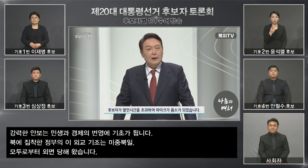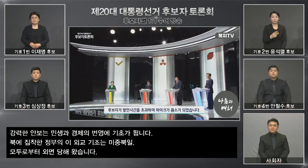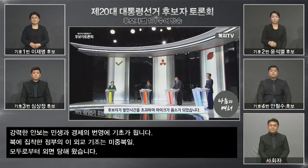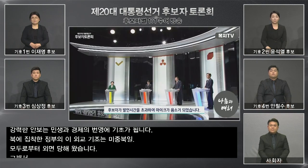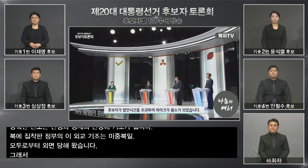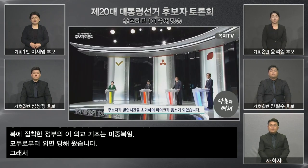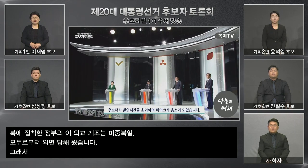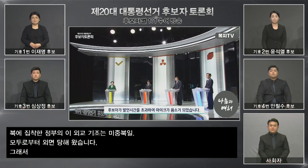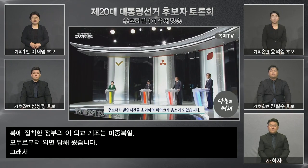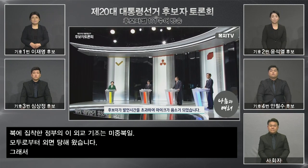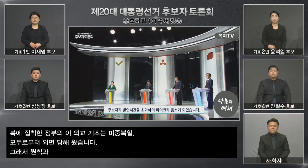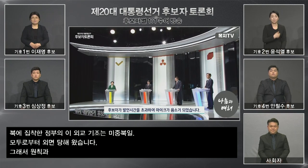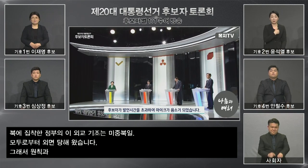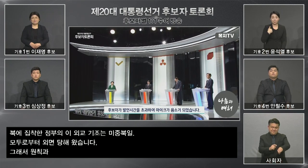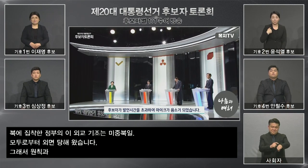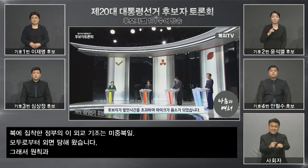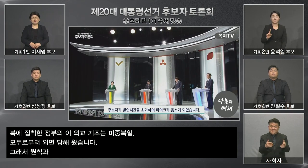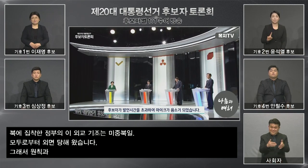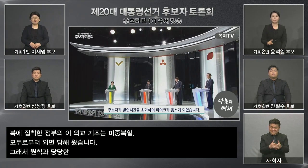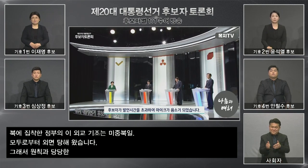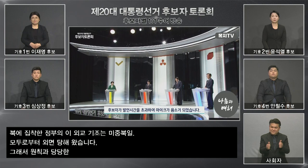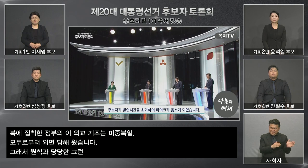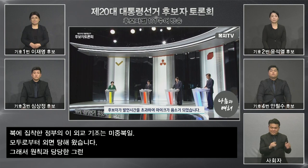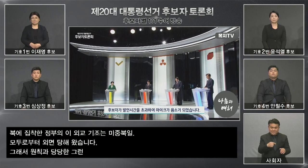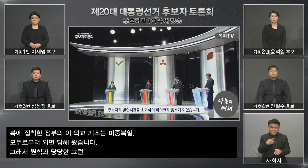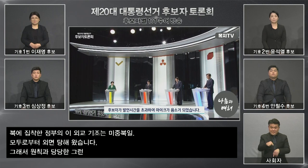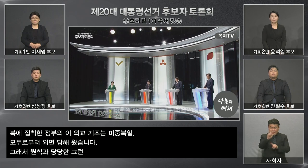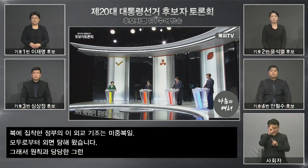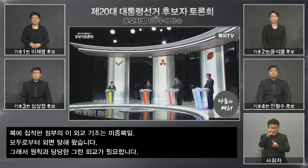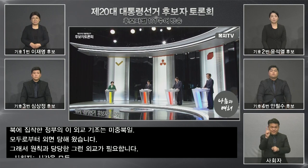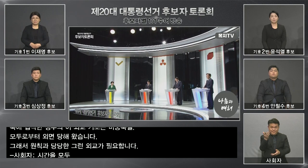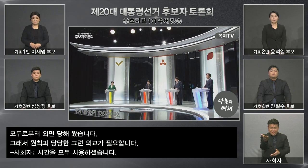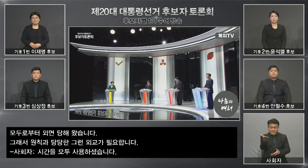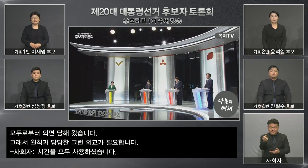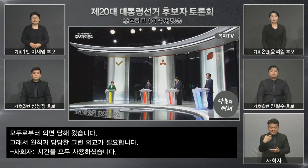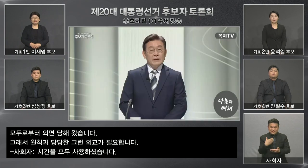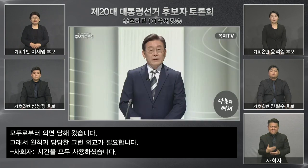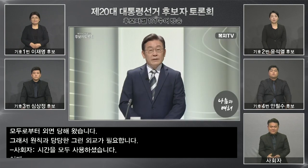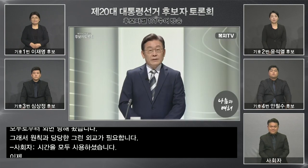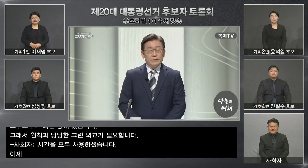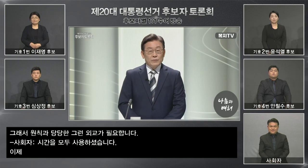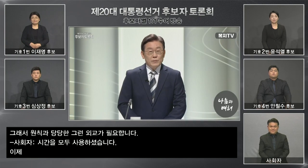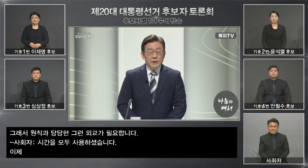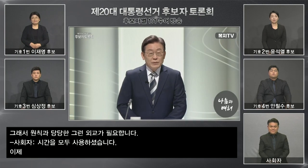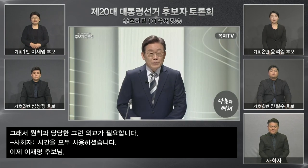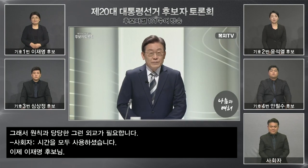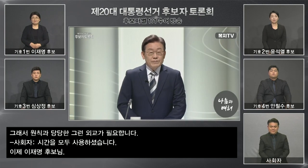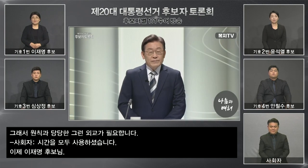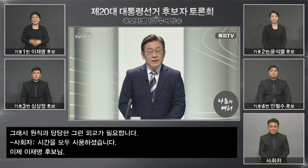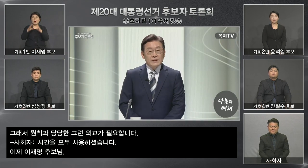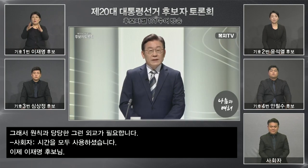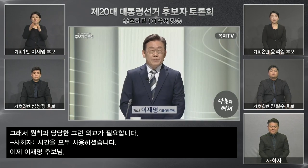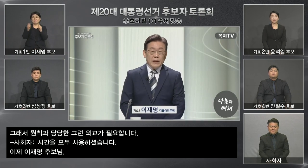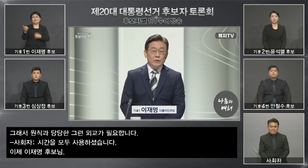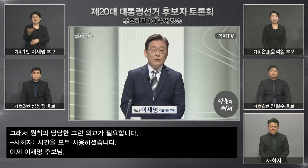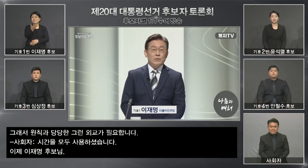시간을 모두 사용하셨습니다. 이제 이재명 후보. 네. 국민 여러분,